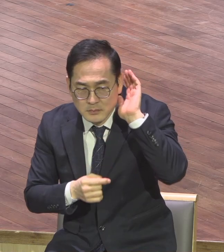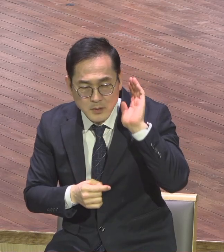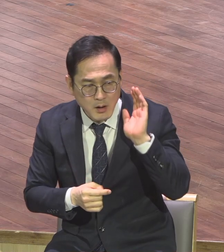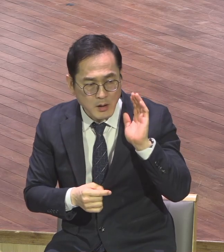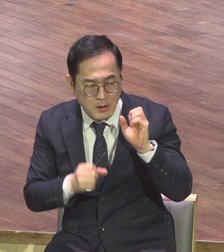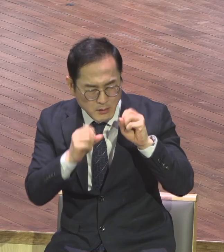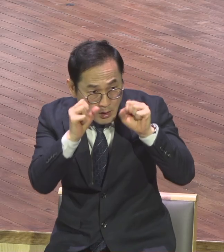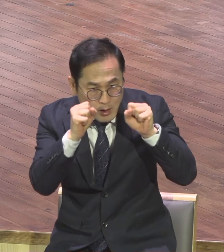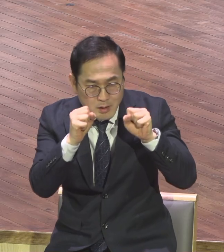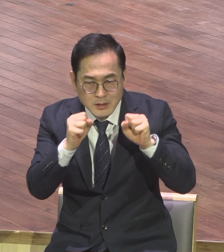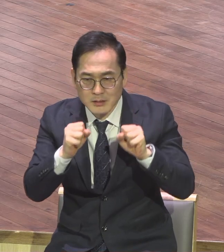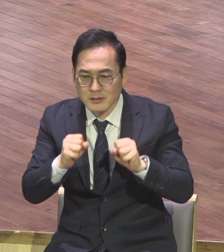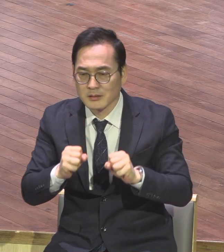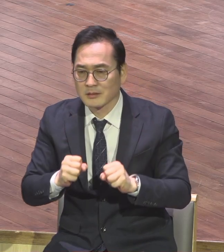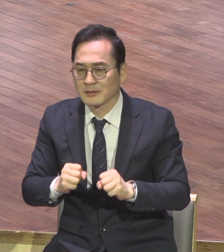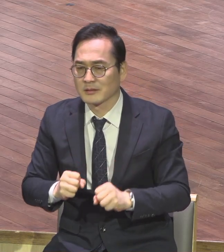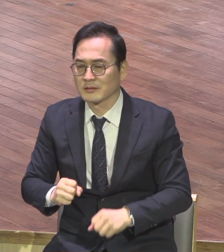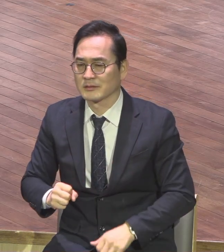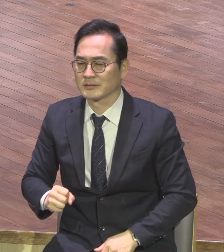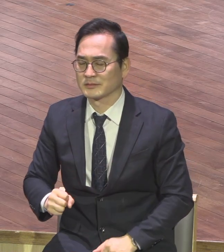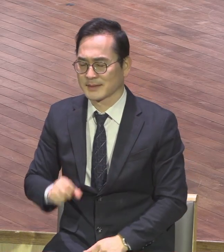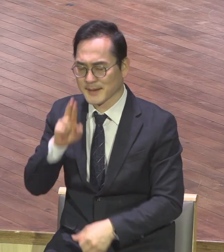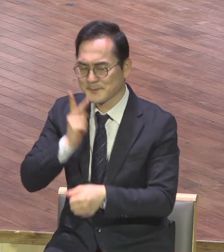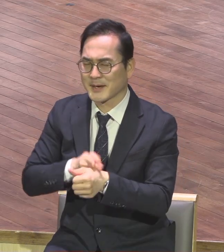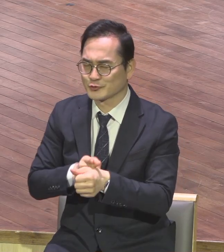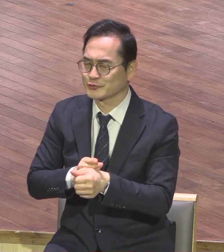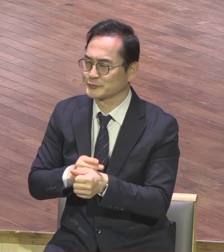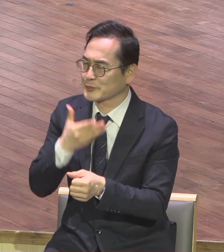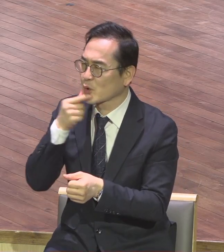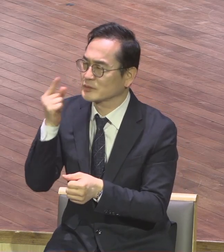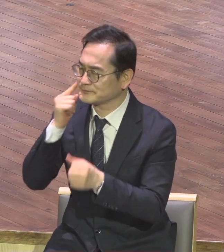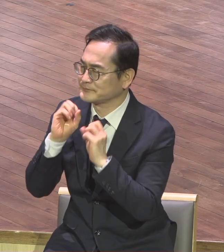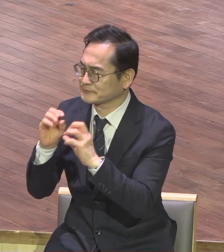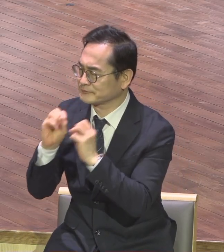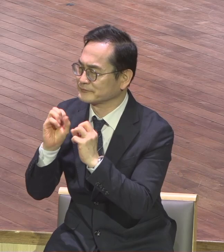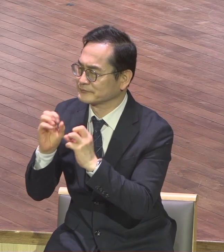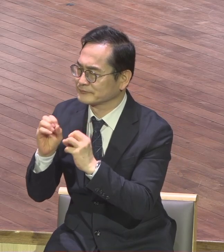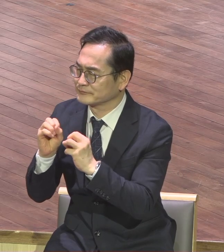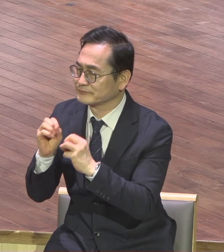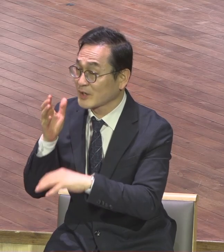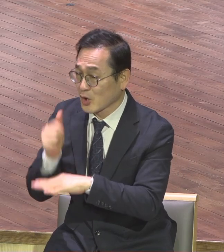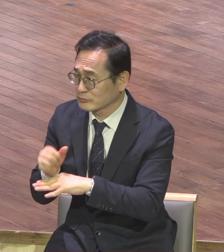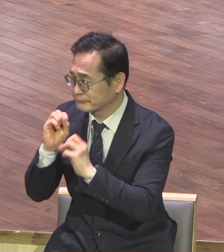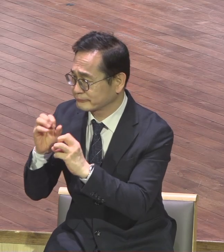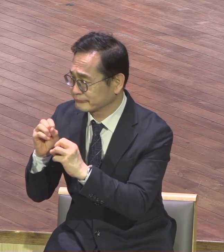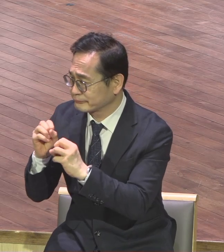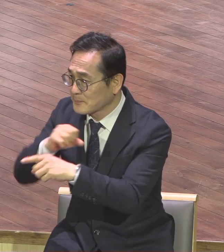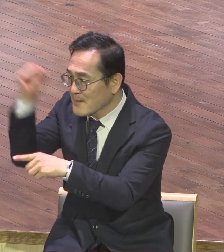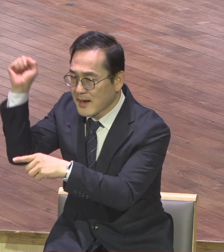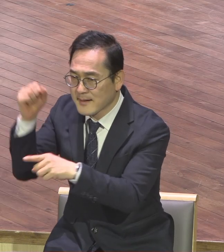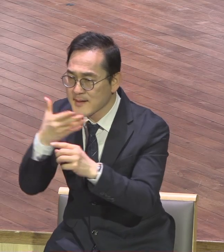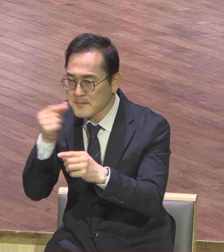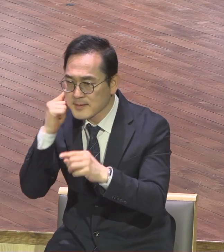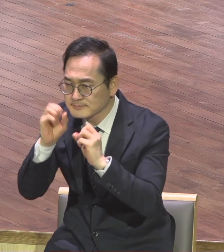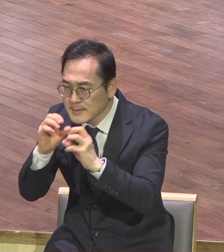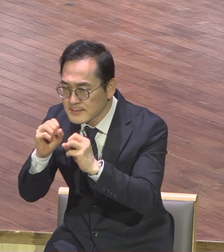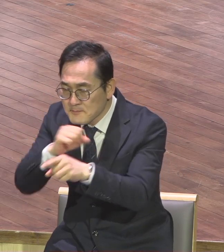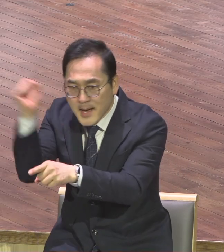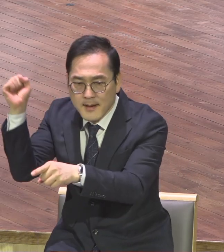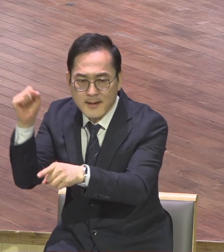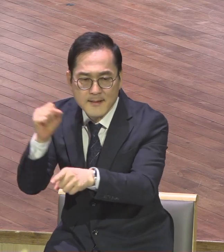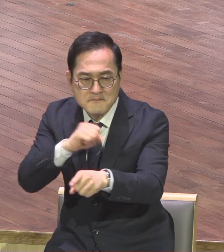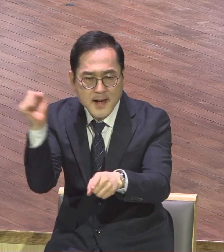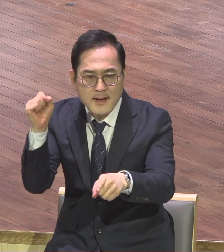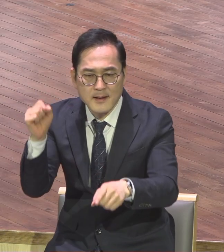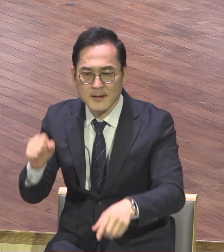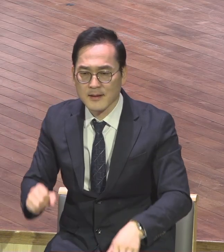이때 바울이 전관이 복음이 로마 심장부를 꽂았다 그랬어요. 로마 심장부를 꽂았다.